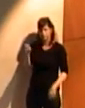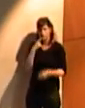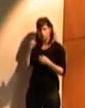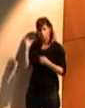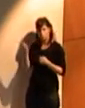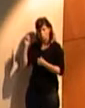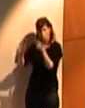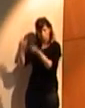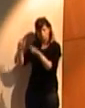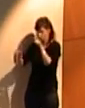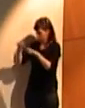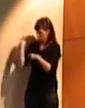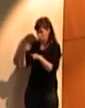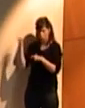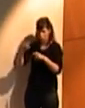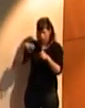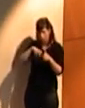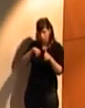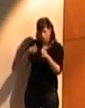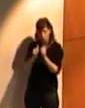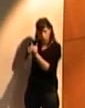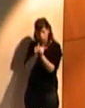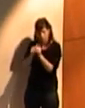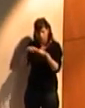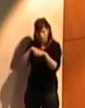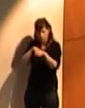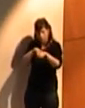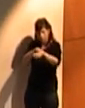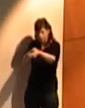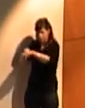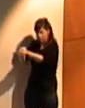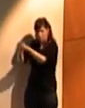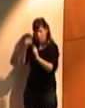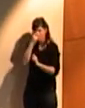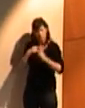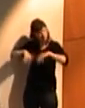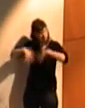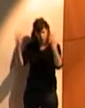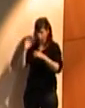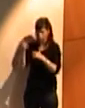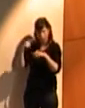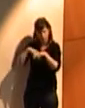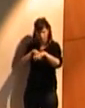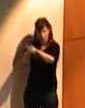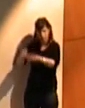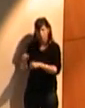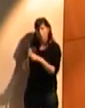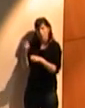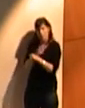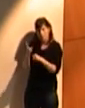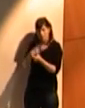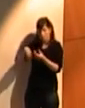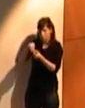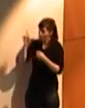publics qui cheminent sur le même parcours. Donc c'est intéressant aussi parce que le long de ce parcours-là, vous avez il y a des lieux